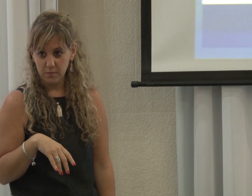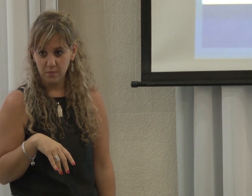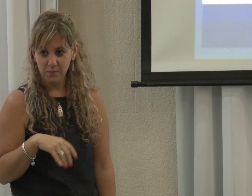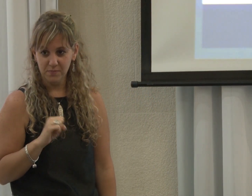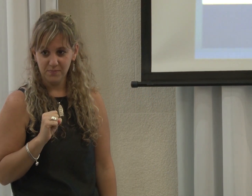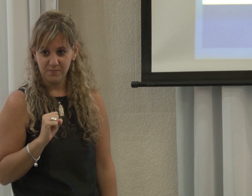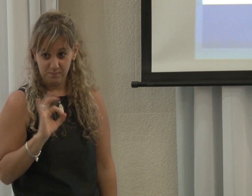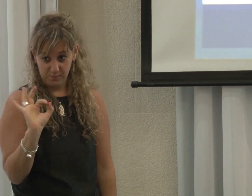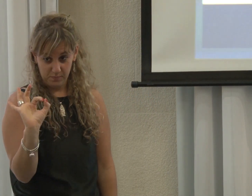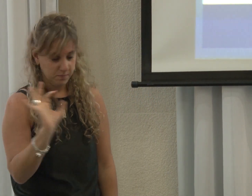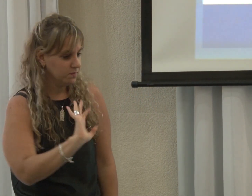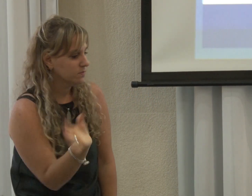fuimos necesitando cosas.